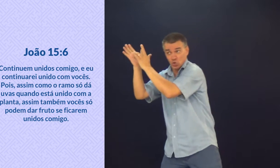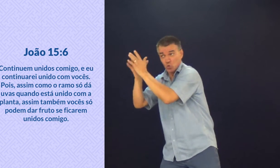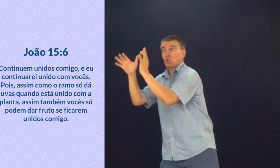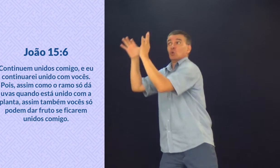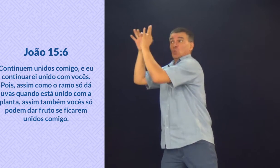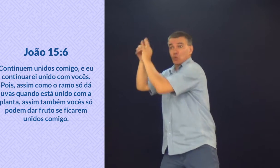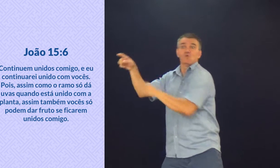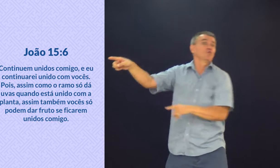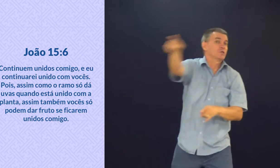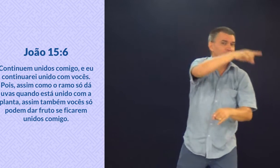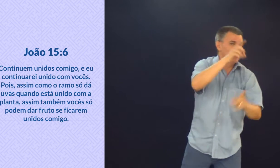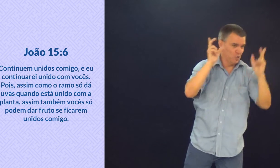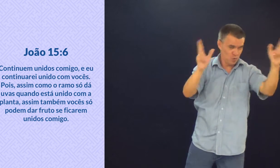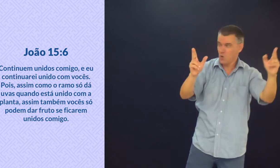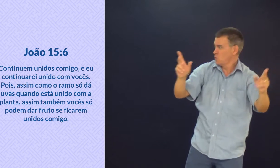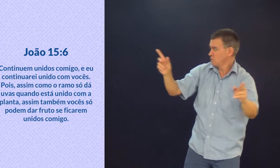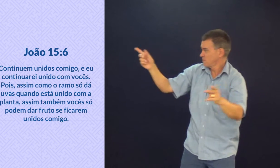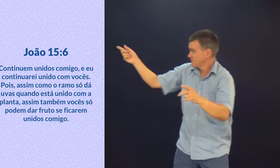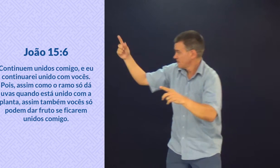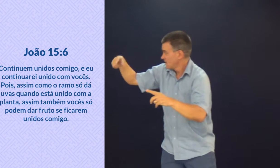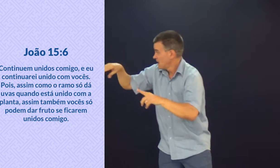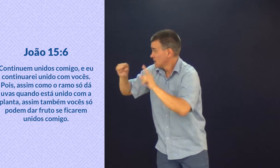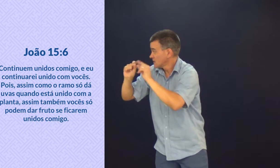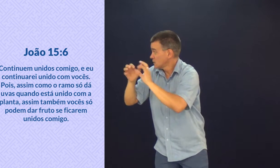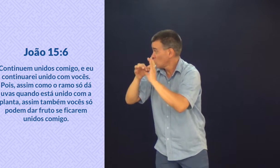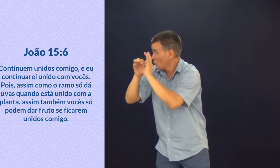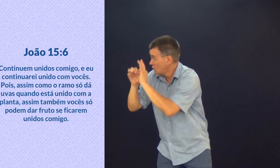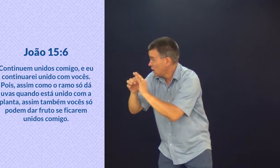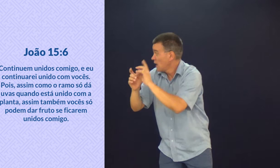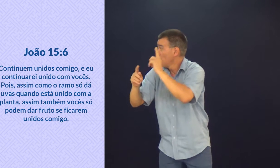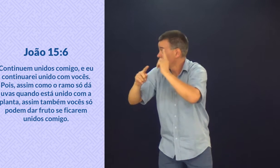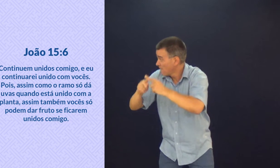se vocês estão com jesus piso está com vocês também